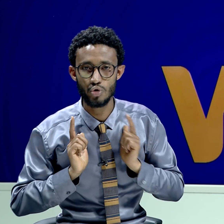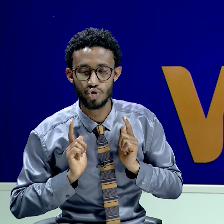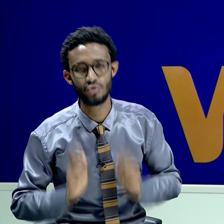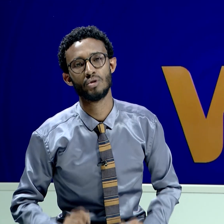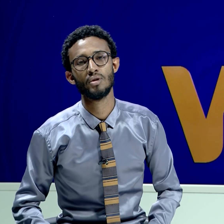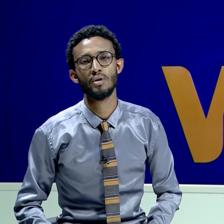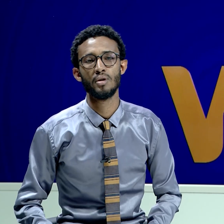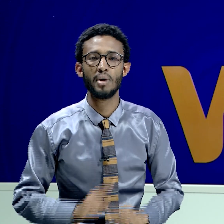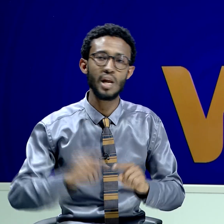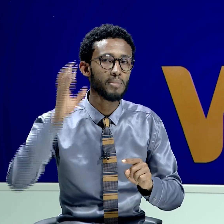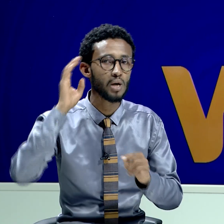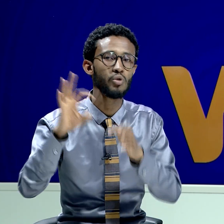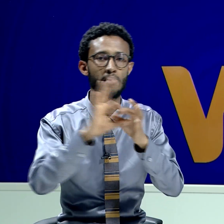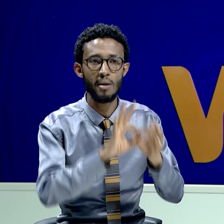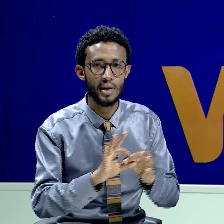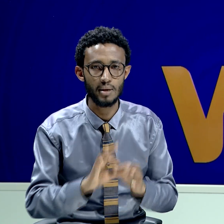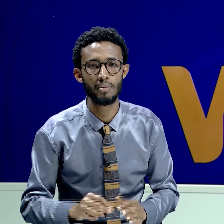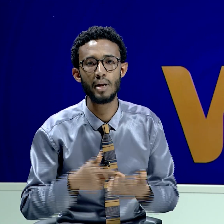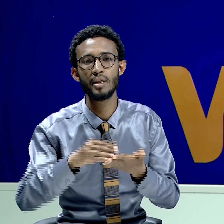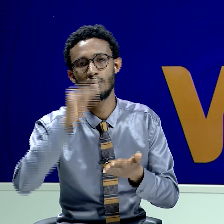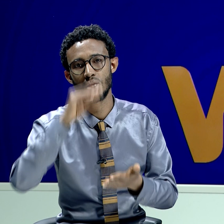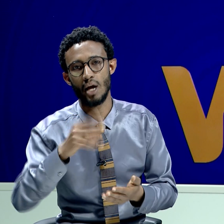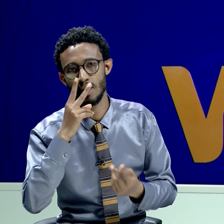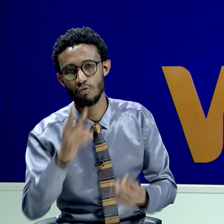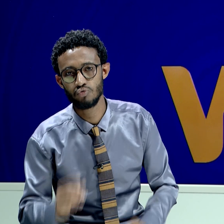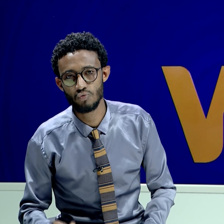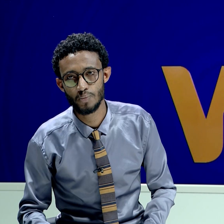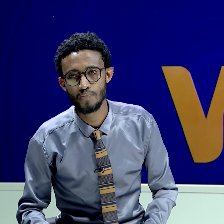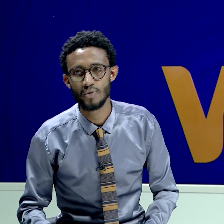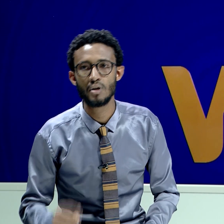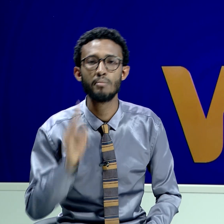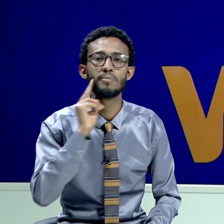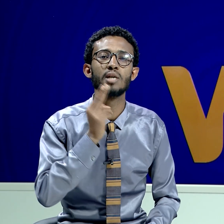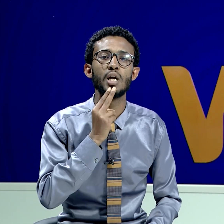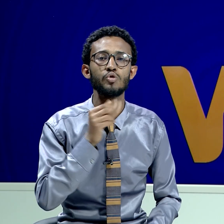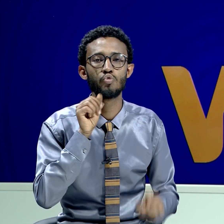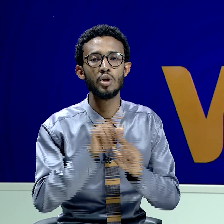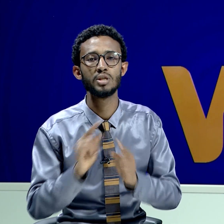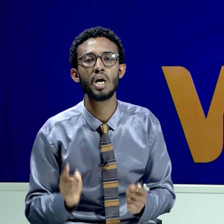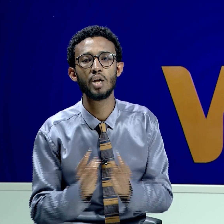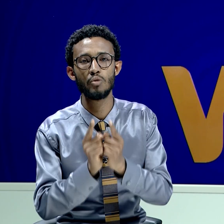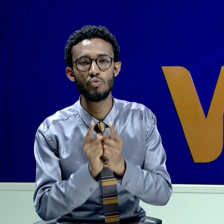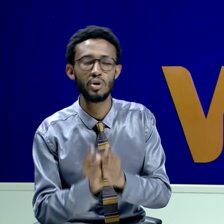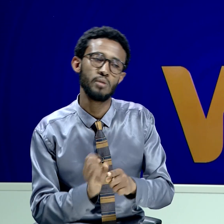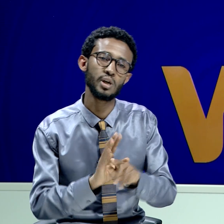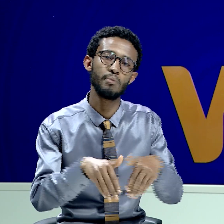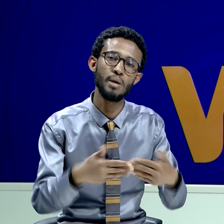وشو مثلا يسموت ما بريسة فين أنت مرت أتلجو مسمى سنة شو تو أتساق تمو مكر